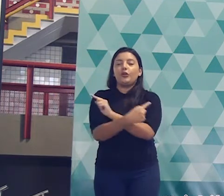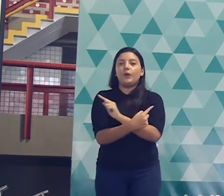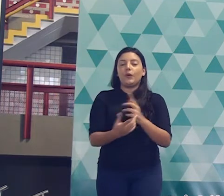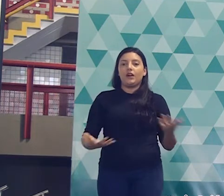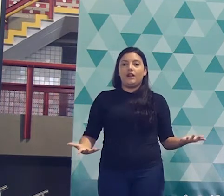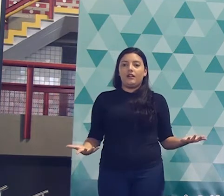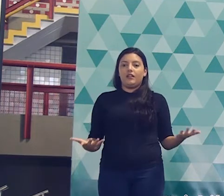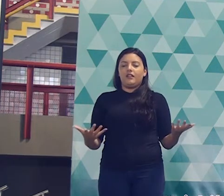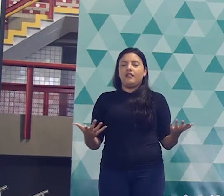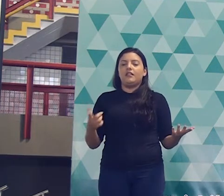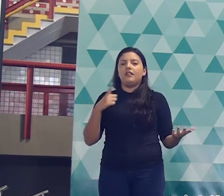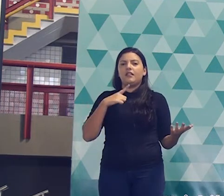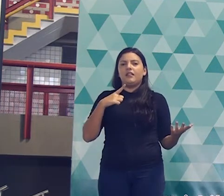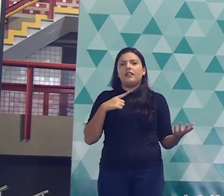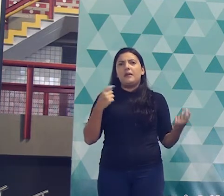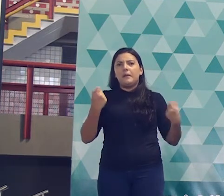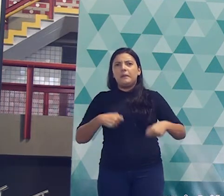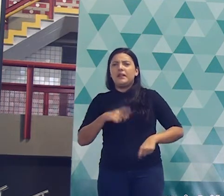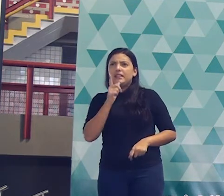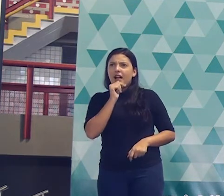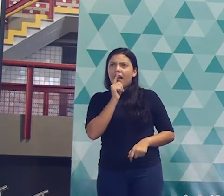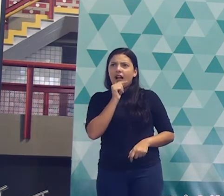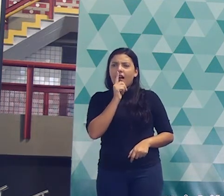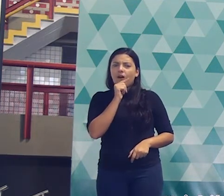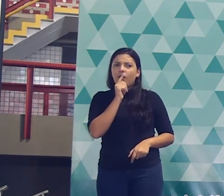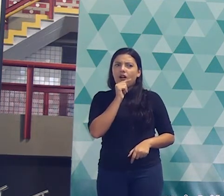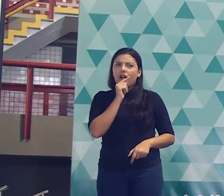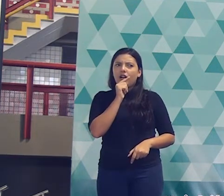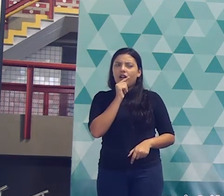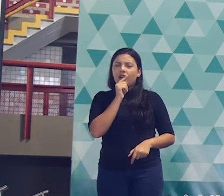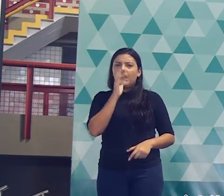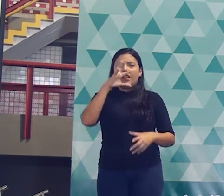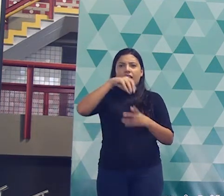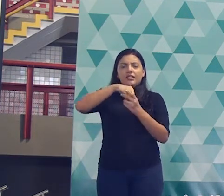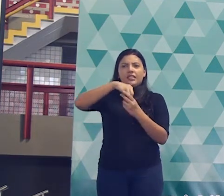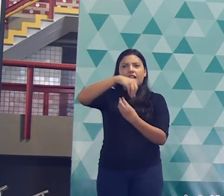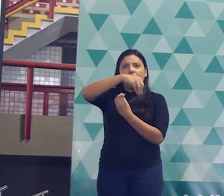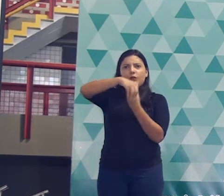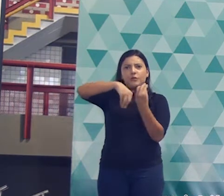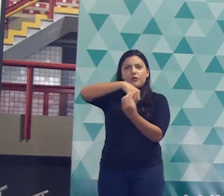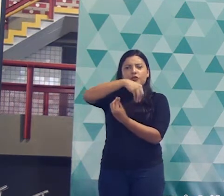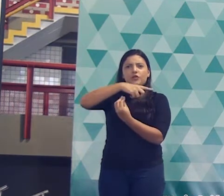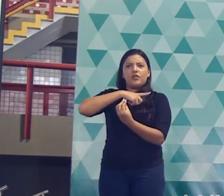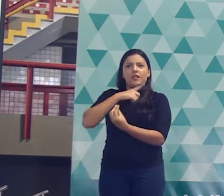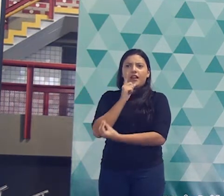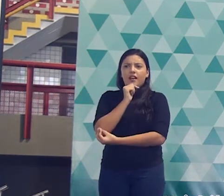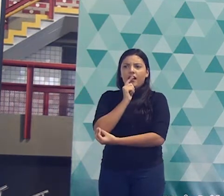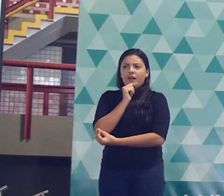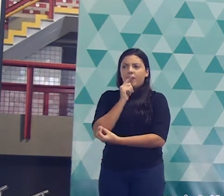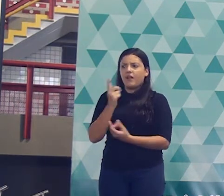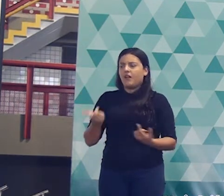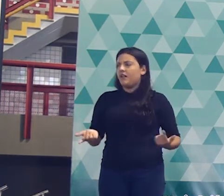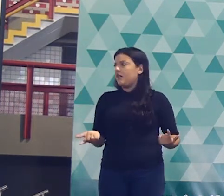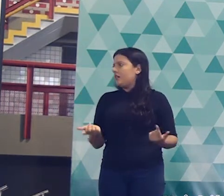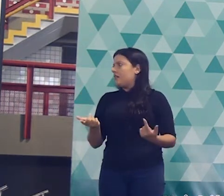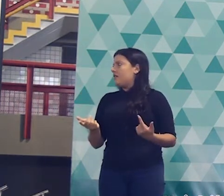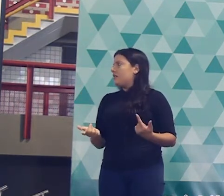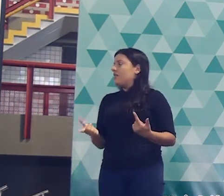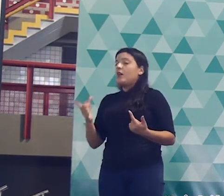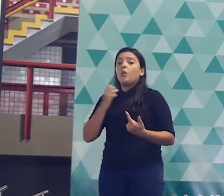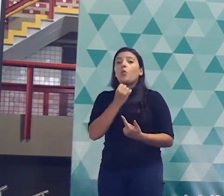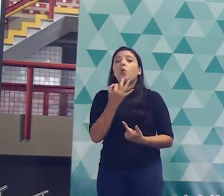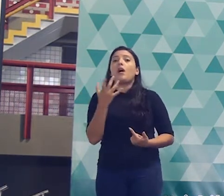Galera, eu preciso de água. Na reação desejada, eu tenho água. Agora eu tenho